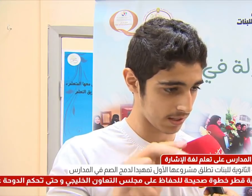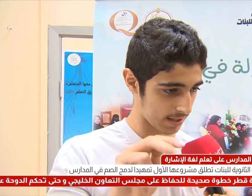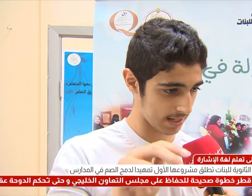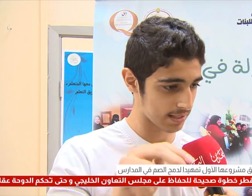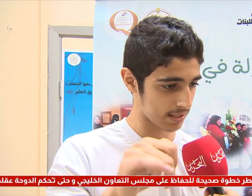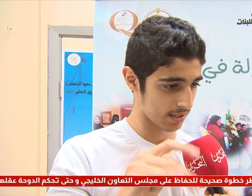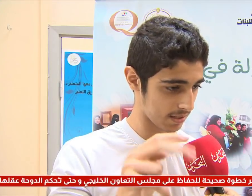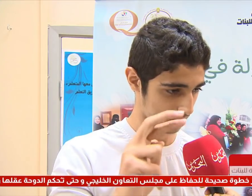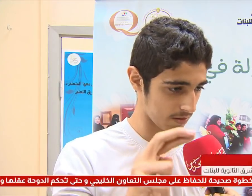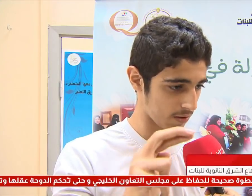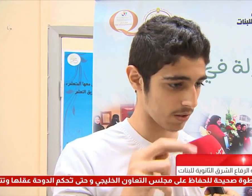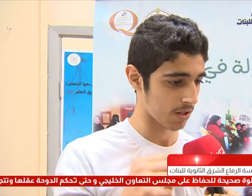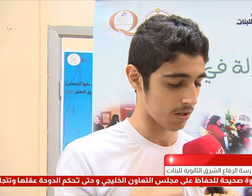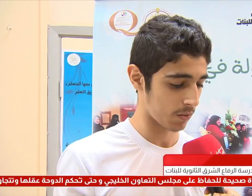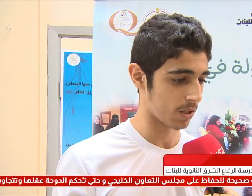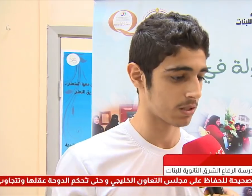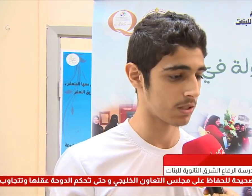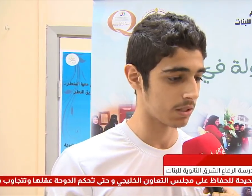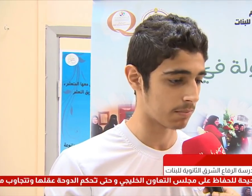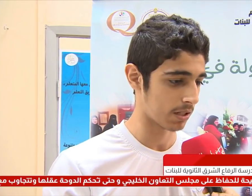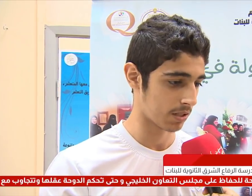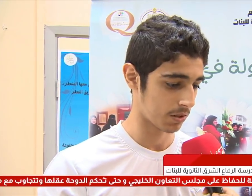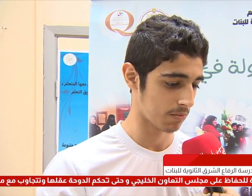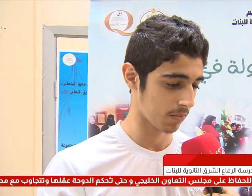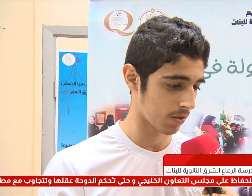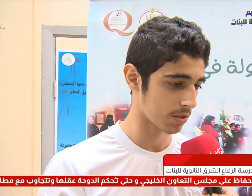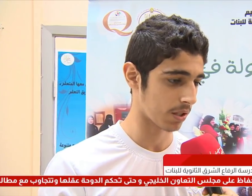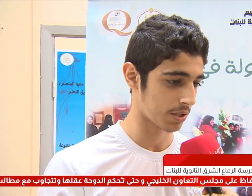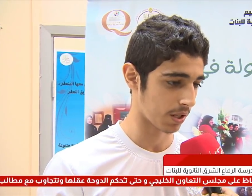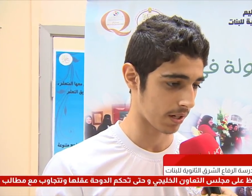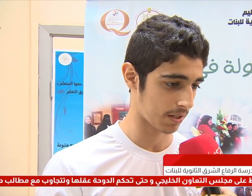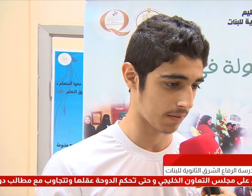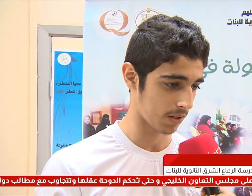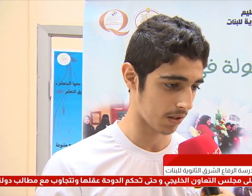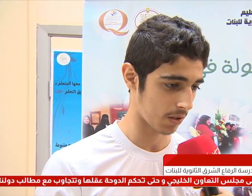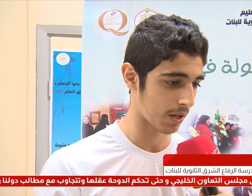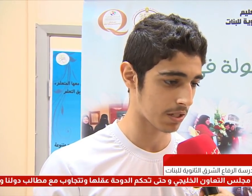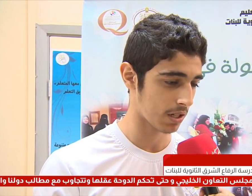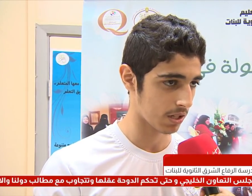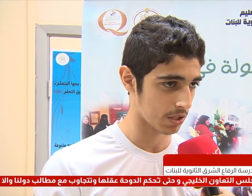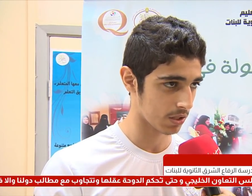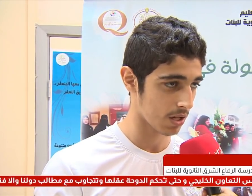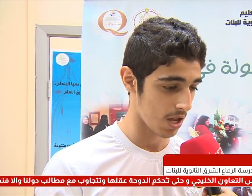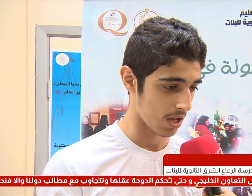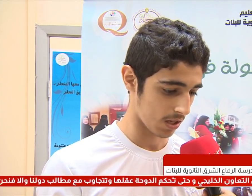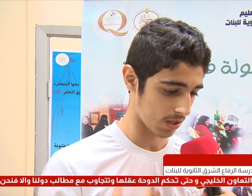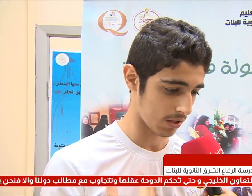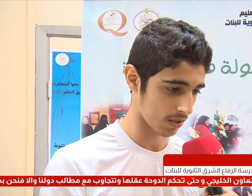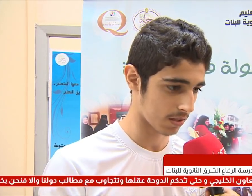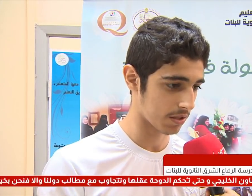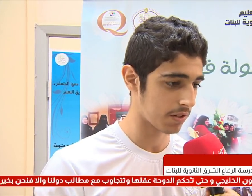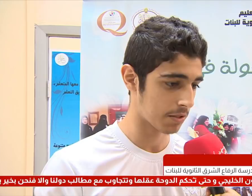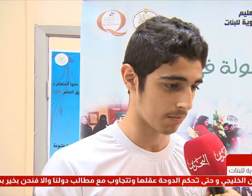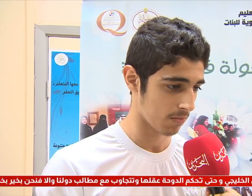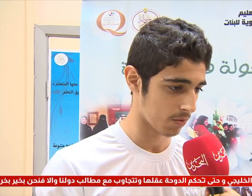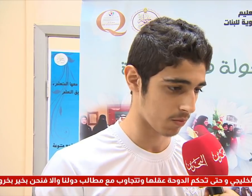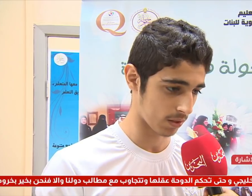معتز، وأنا اليوم شاركت في هذه الورشة علشان استفيد وأتعلم